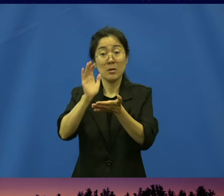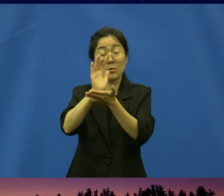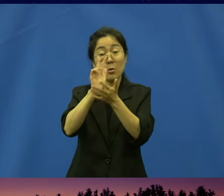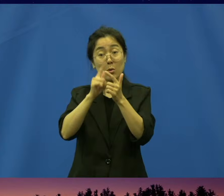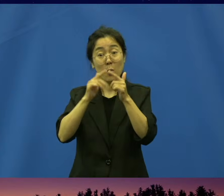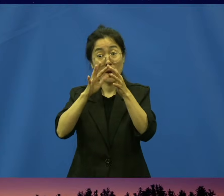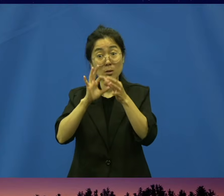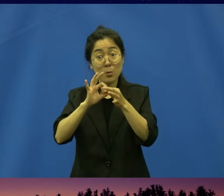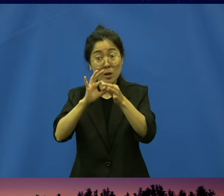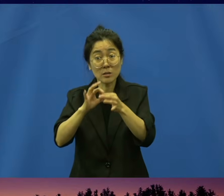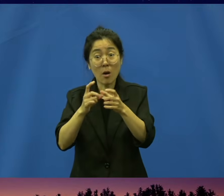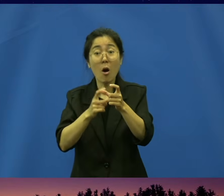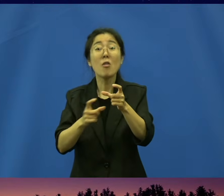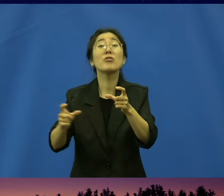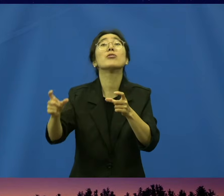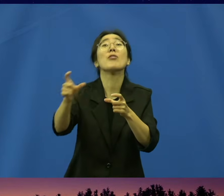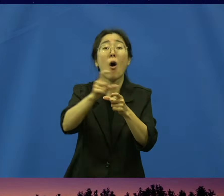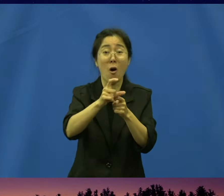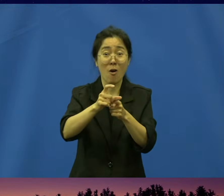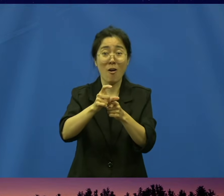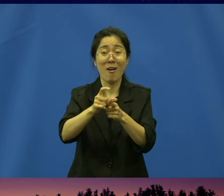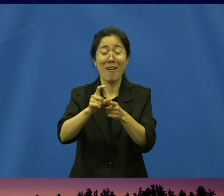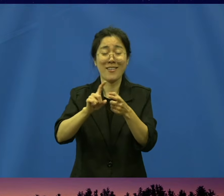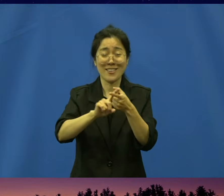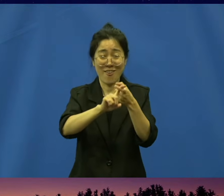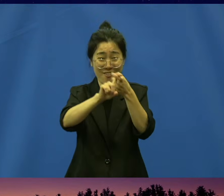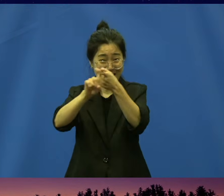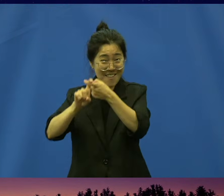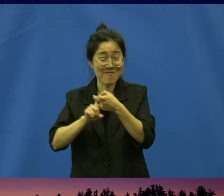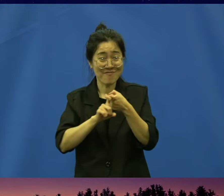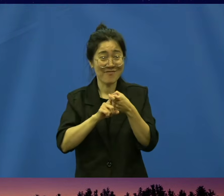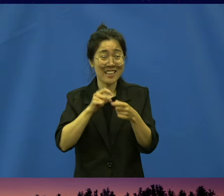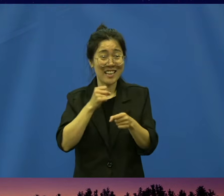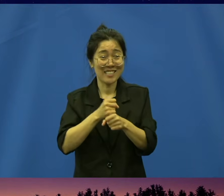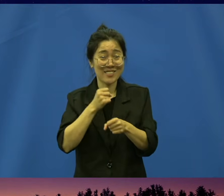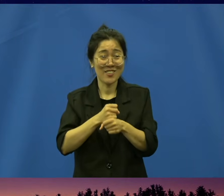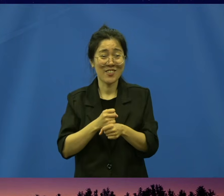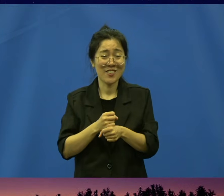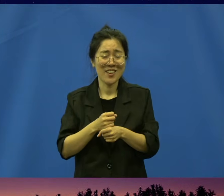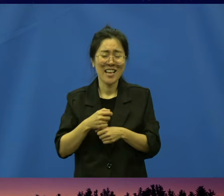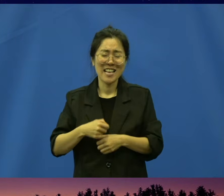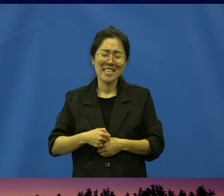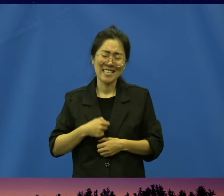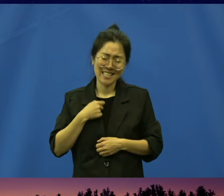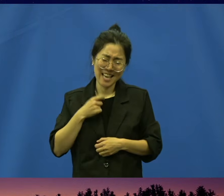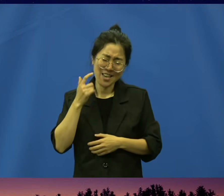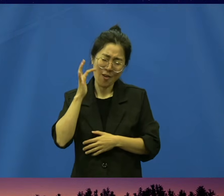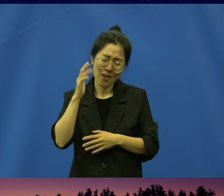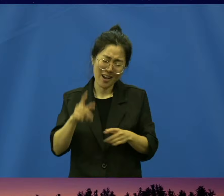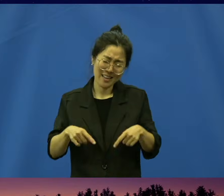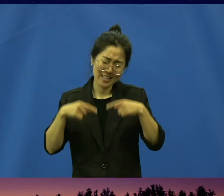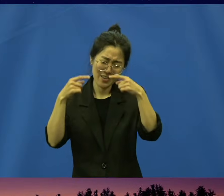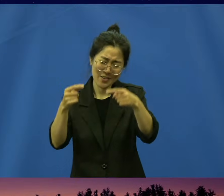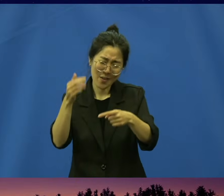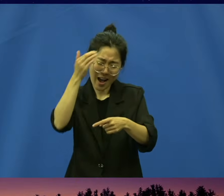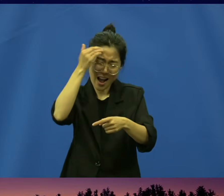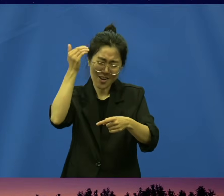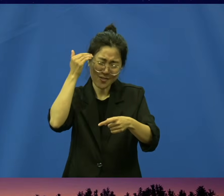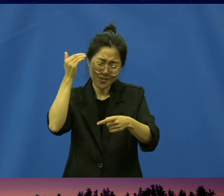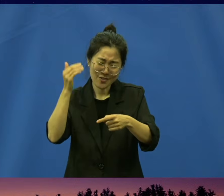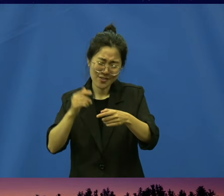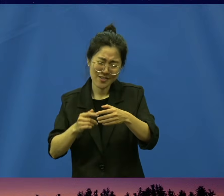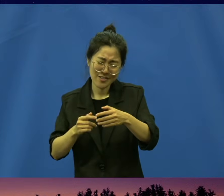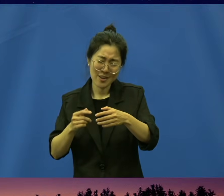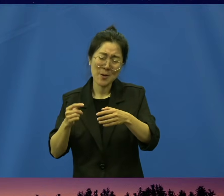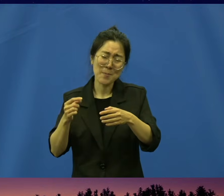즐겁게 이루어져서 이 교회에 속한 모든 분들이 은혜의 영광 노예 속에 들어갈 뿐만 아니라 이것이 한국을 넘어서서